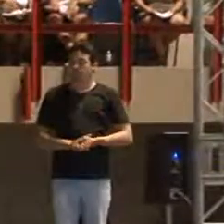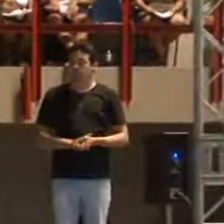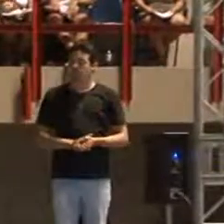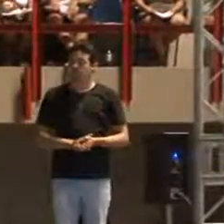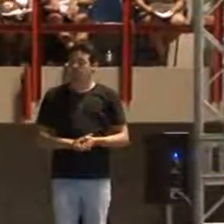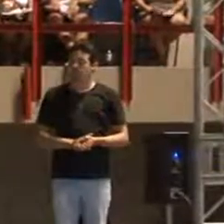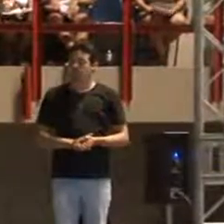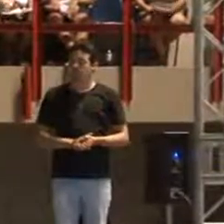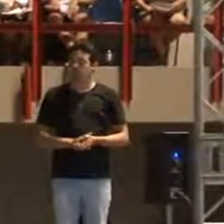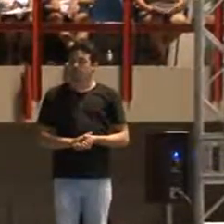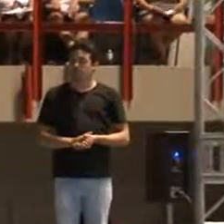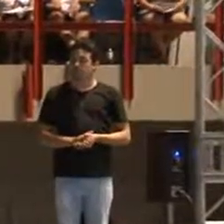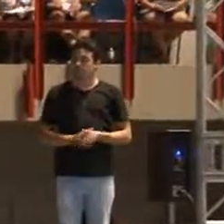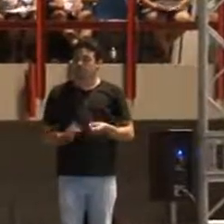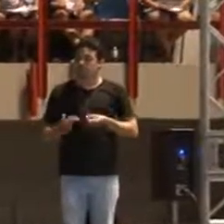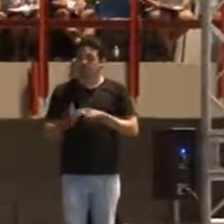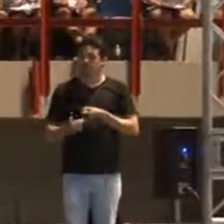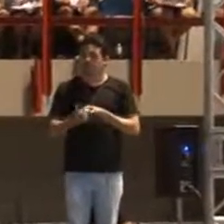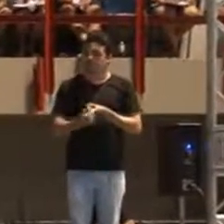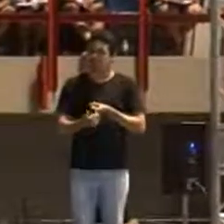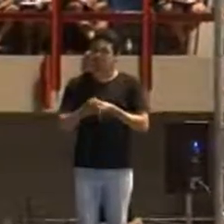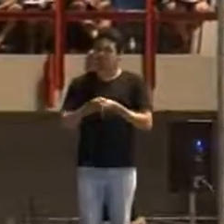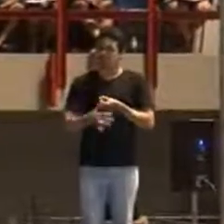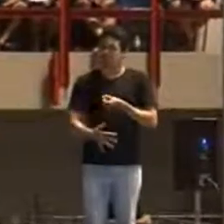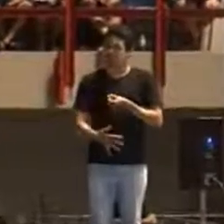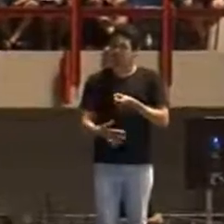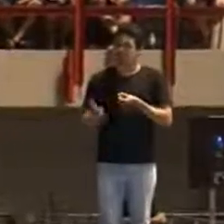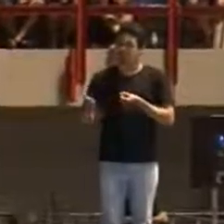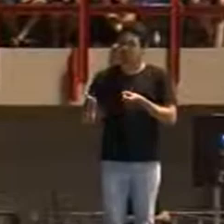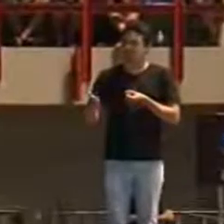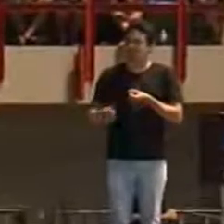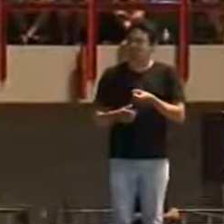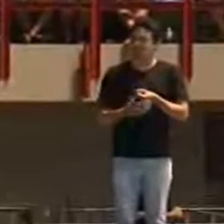Eu estava aqui pensando como é que você ia dizer isso.